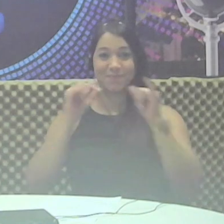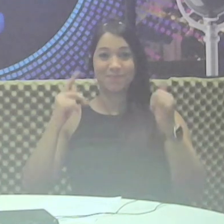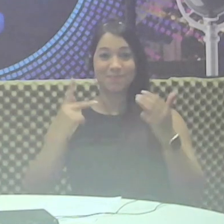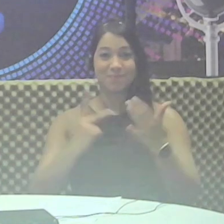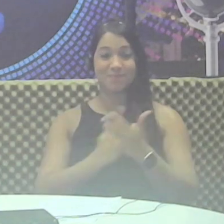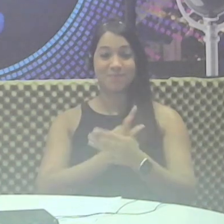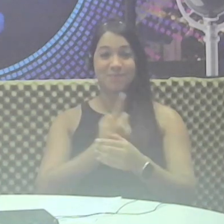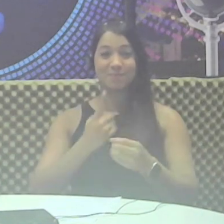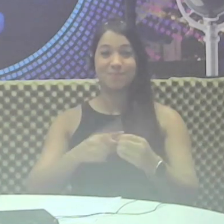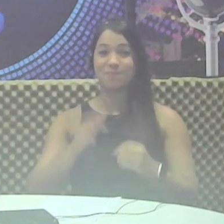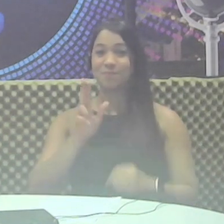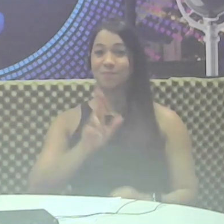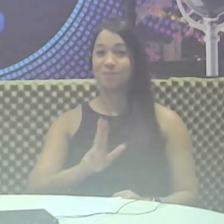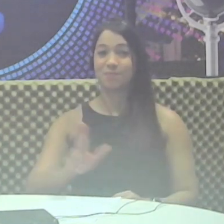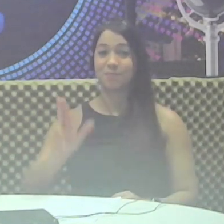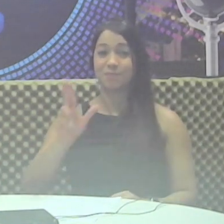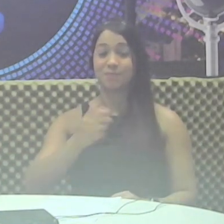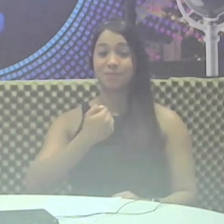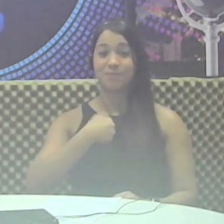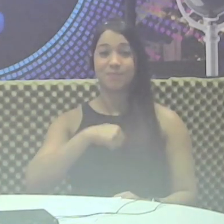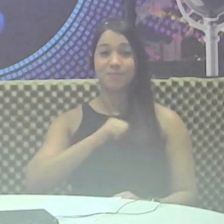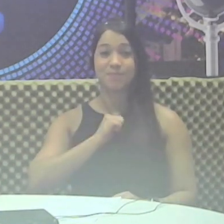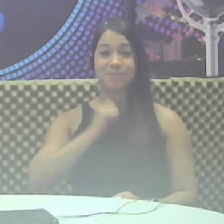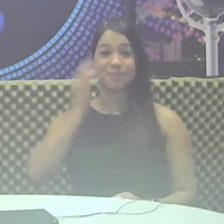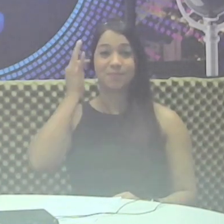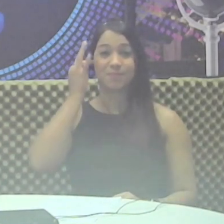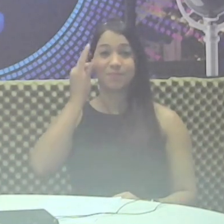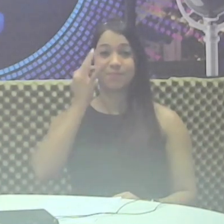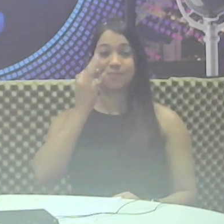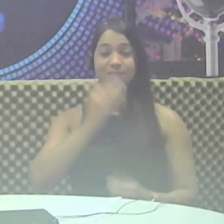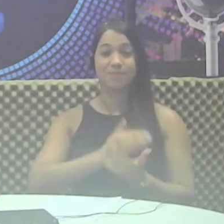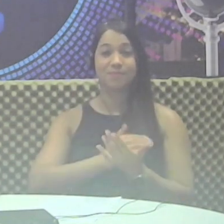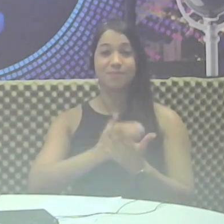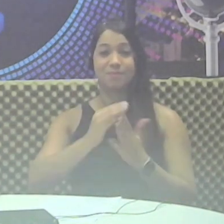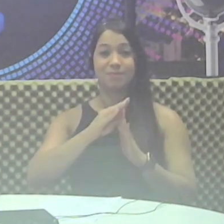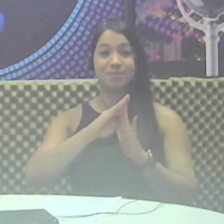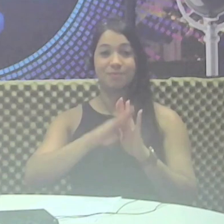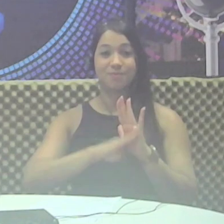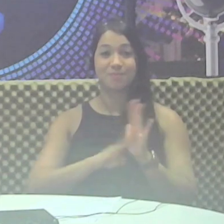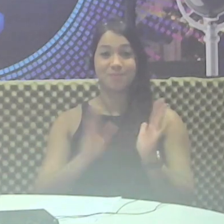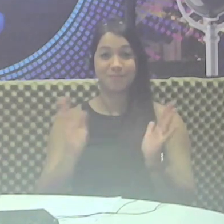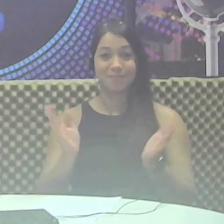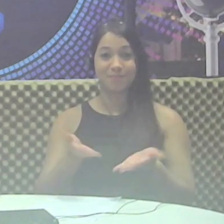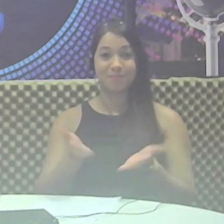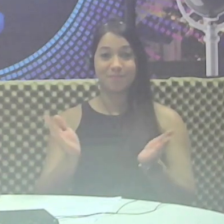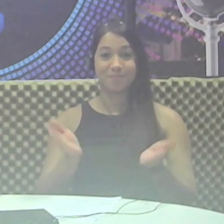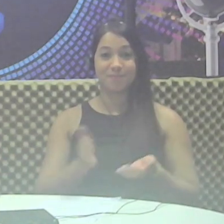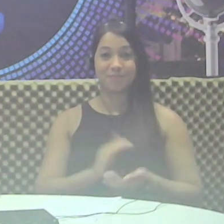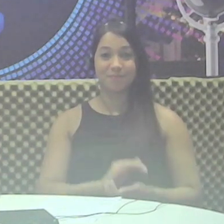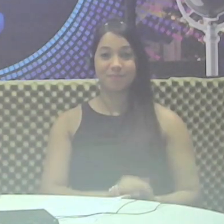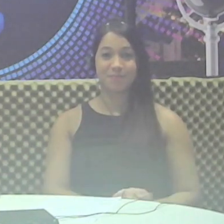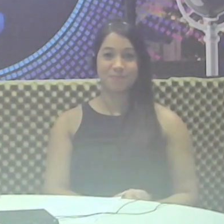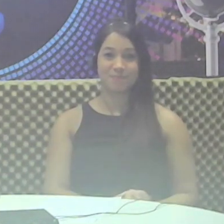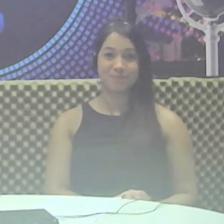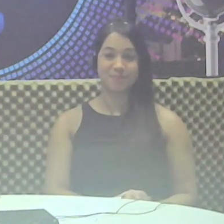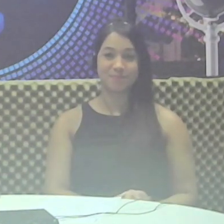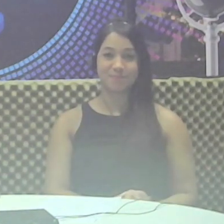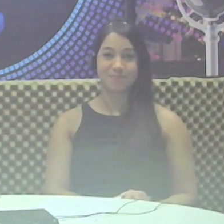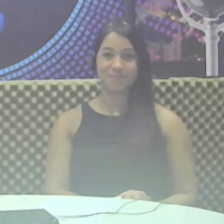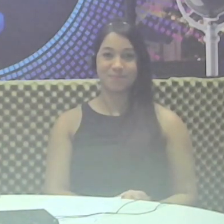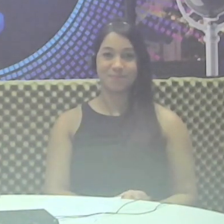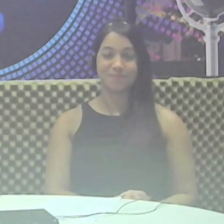fato acontece em Uberlândia. Eu sou o Fernando Cássio e começamos com os destaques da edição de hoje.